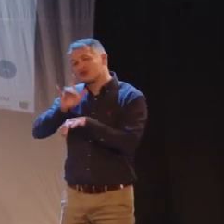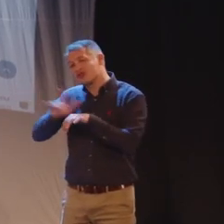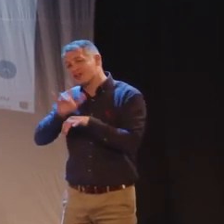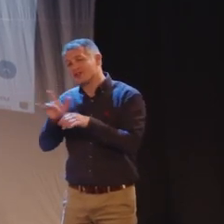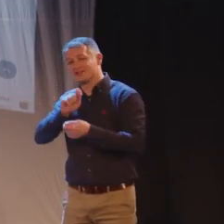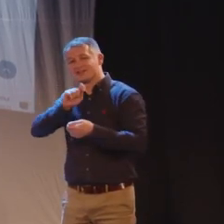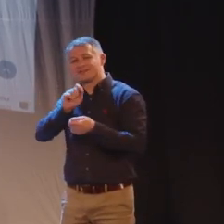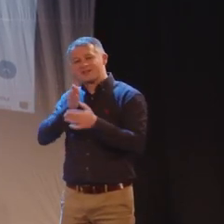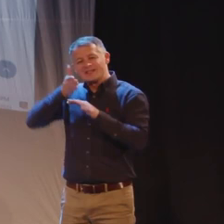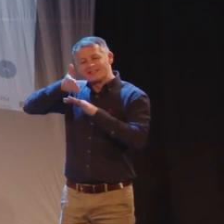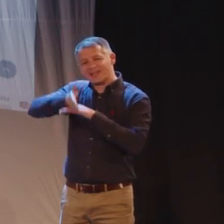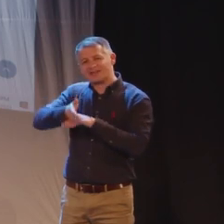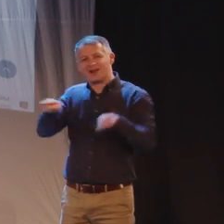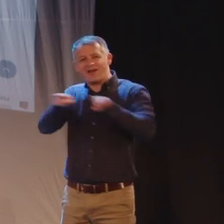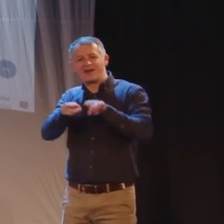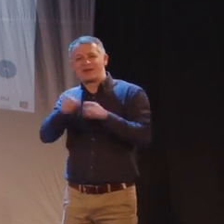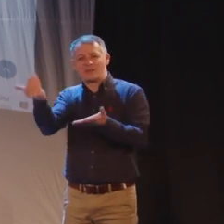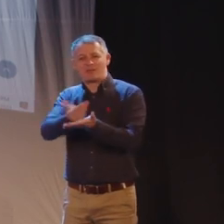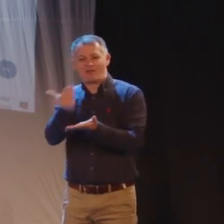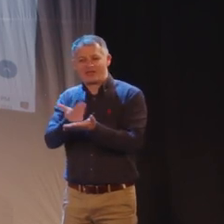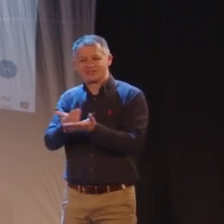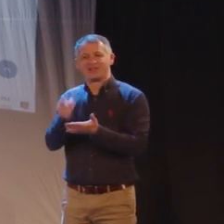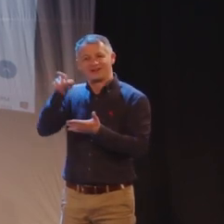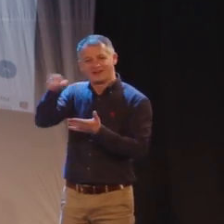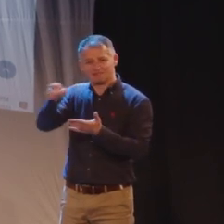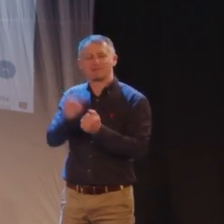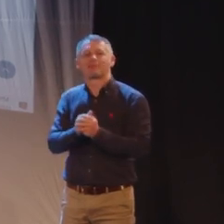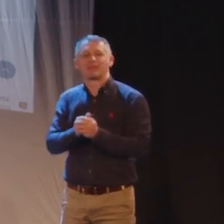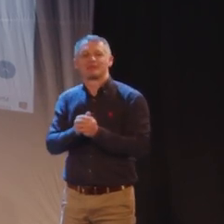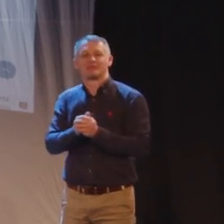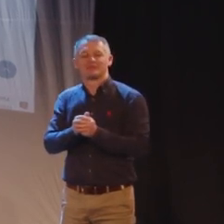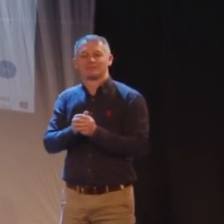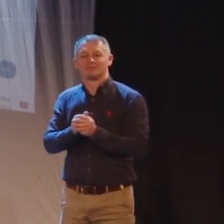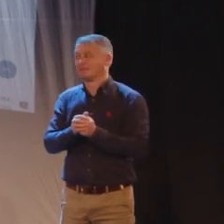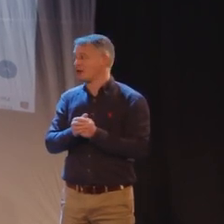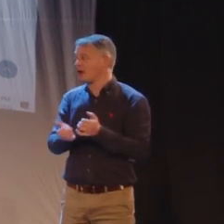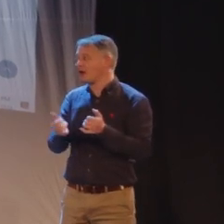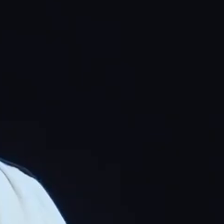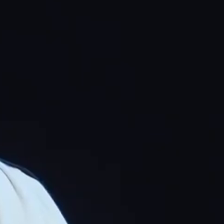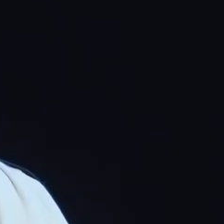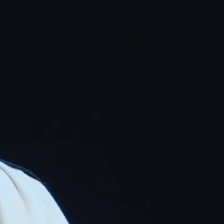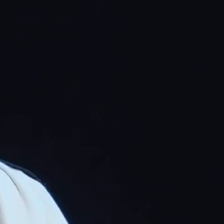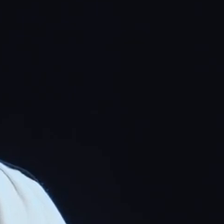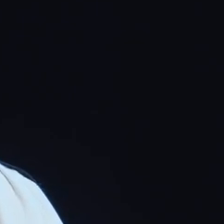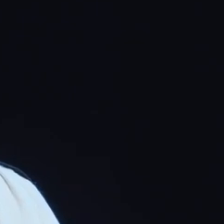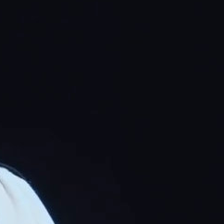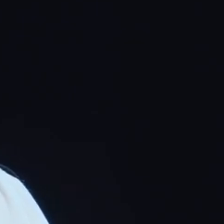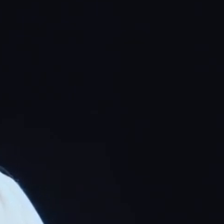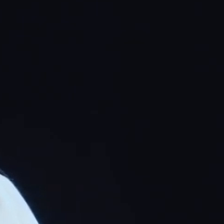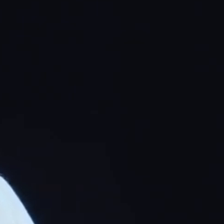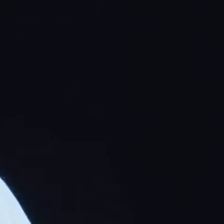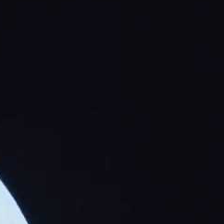mă transpun în acel bazm, în acele bazme. Astăzi am observat că